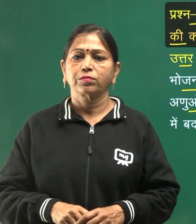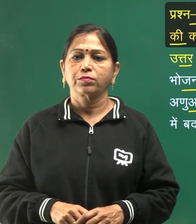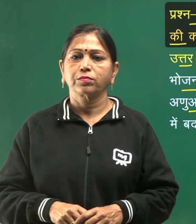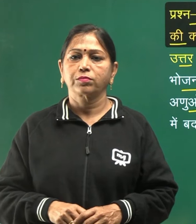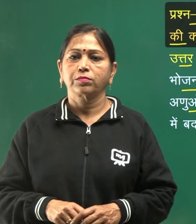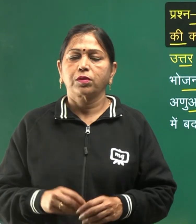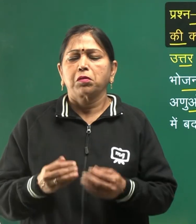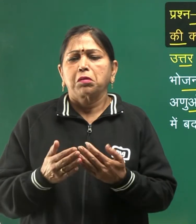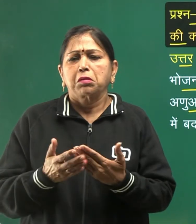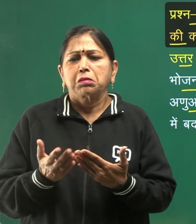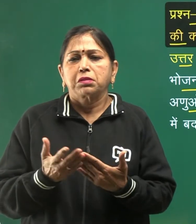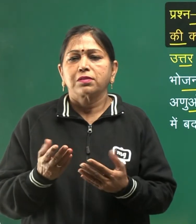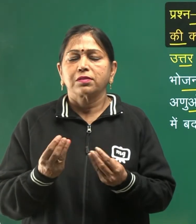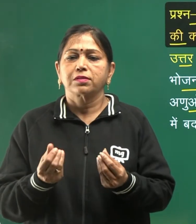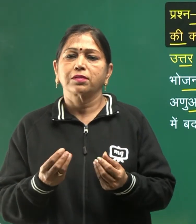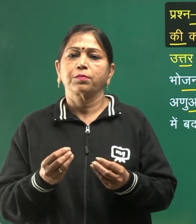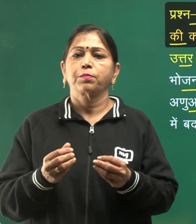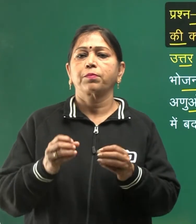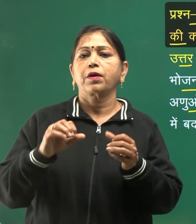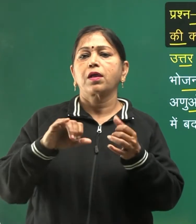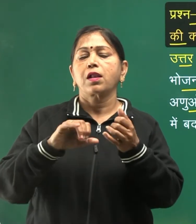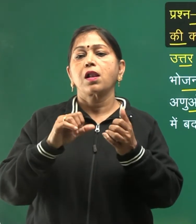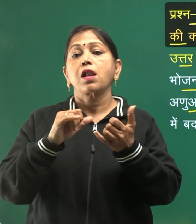सरल शर्करा अणुओं में